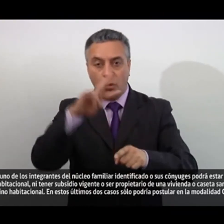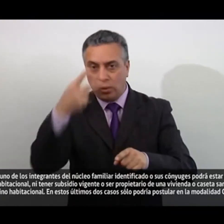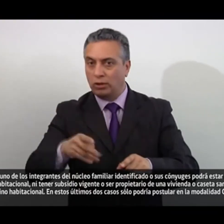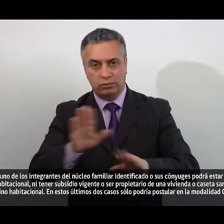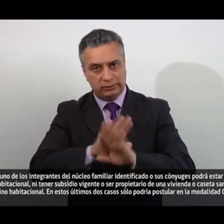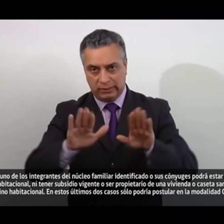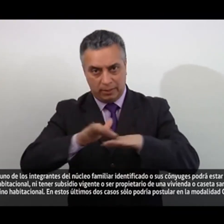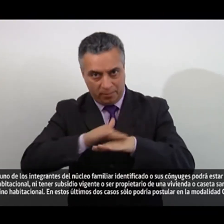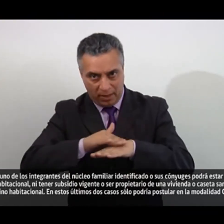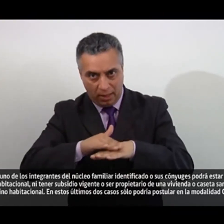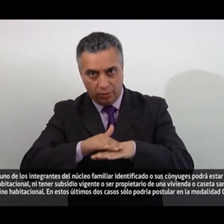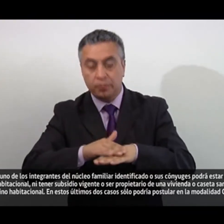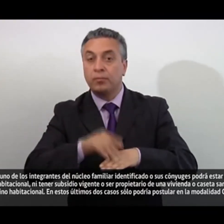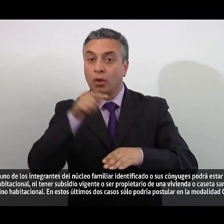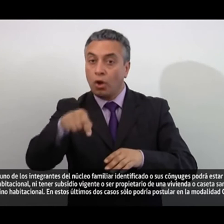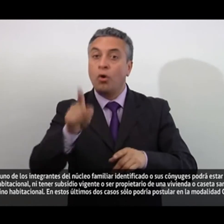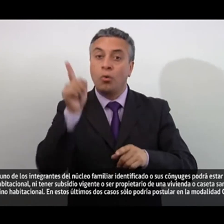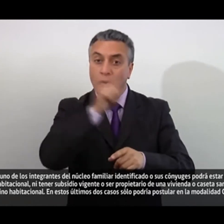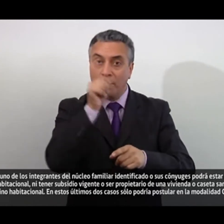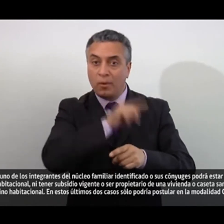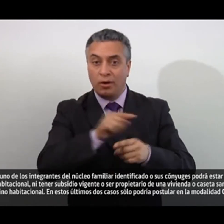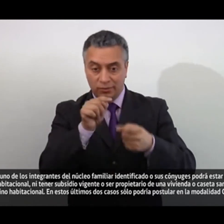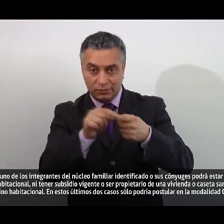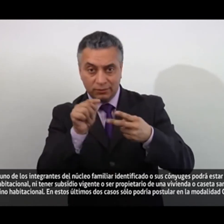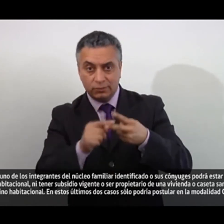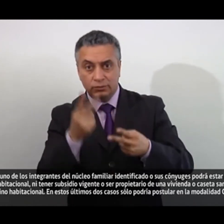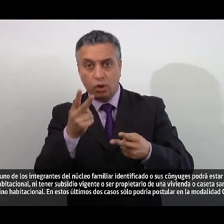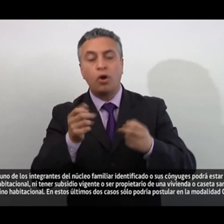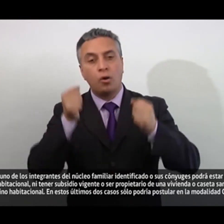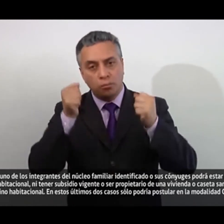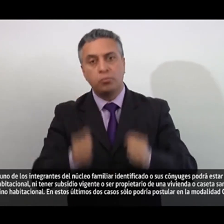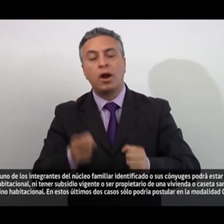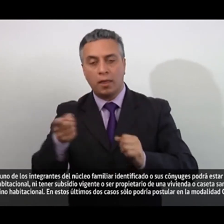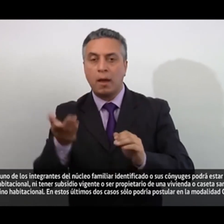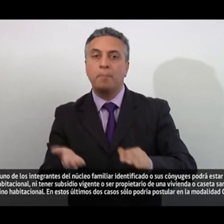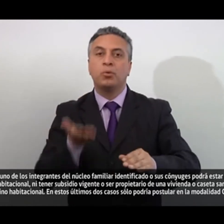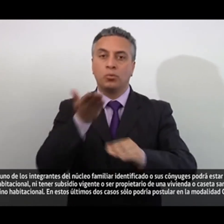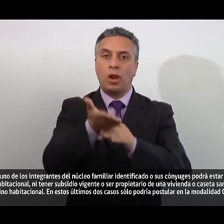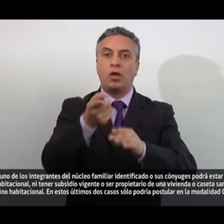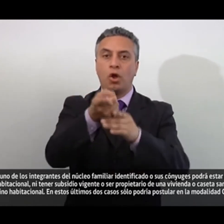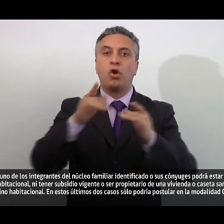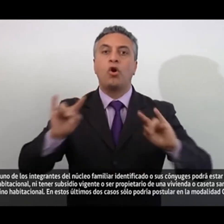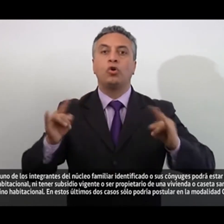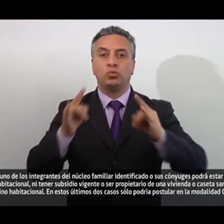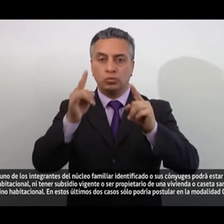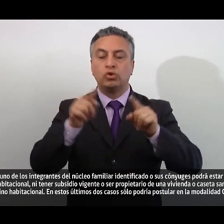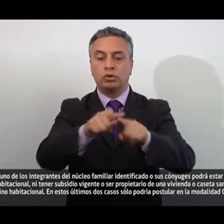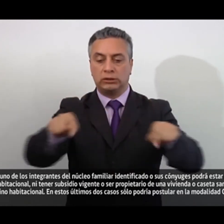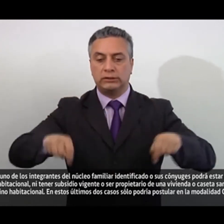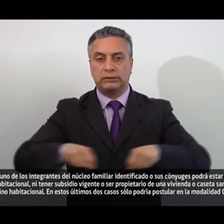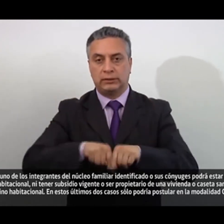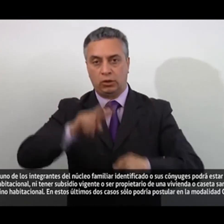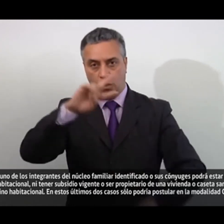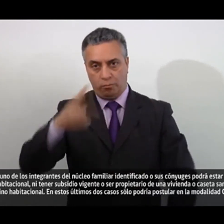destino habitacional. En estos últimos 2 casos, solo podría postular en la modalidad construcción en sitio